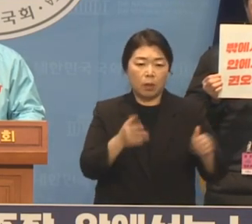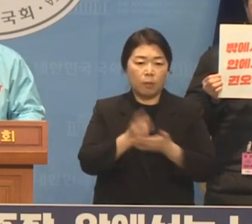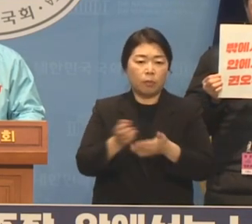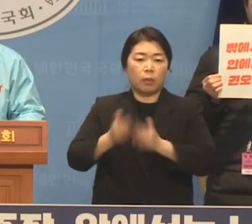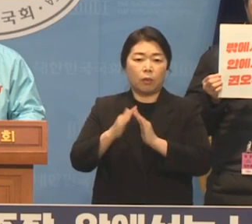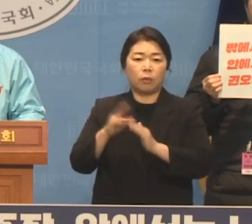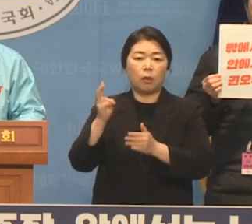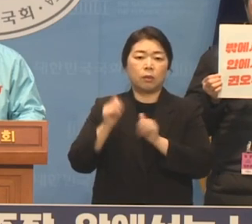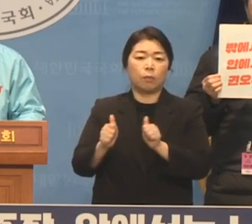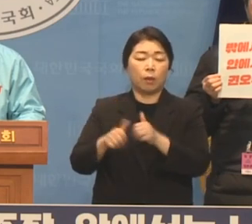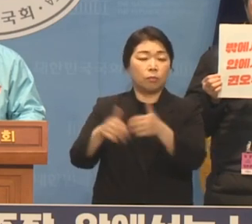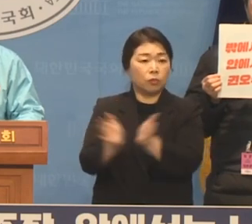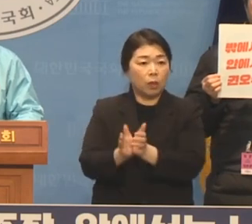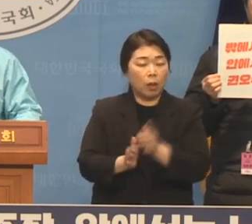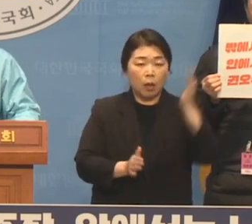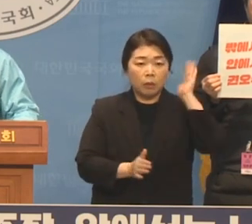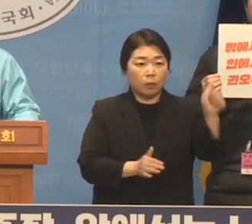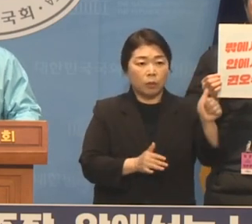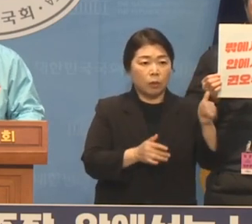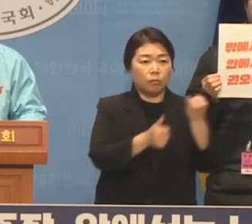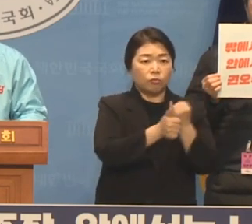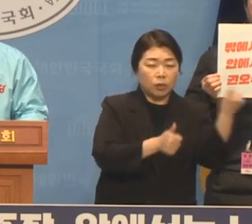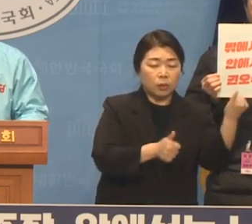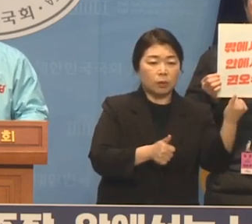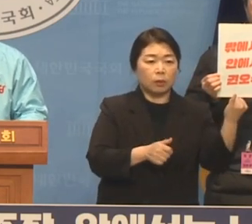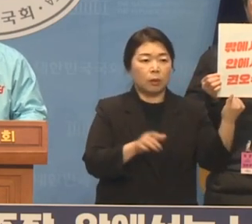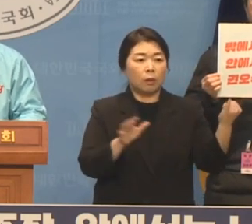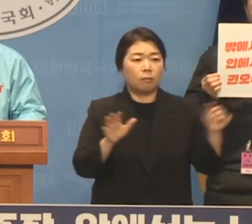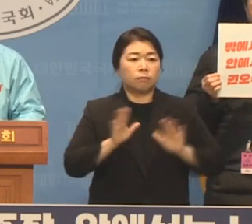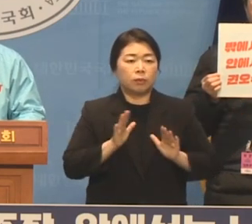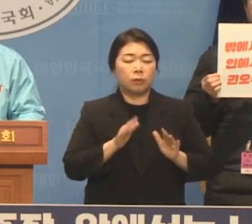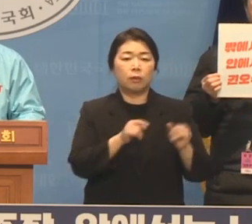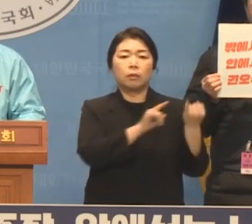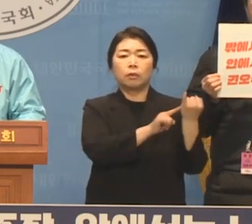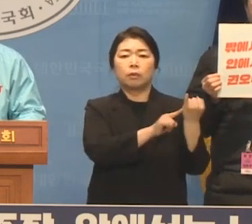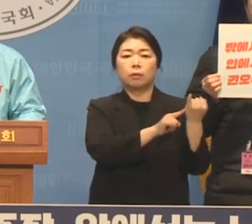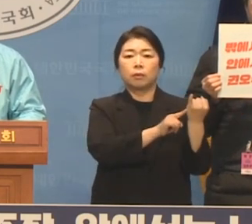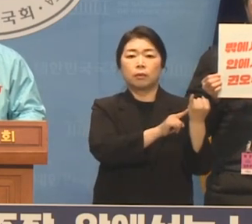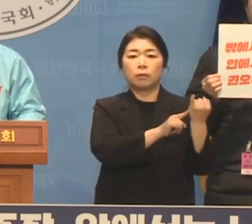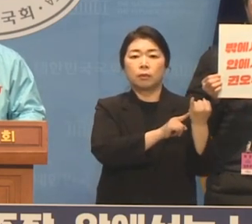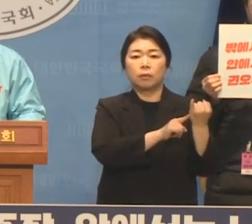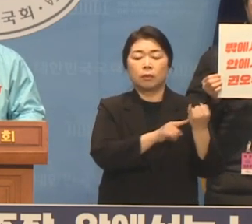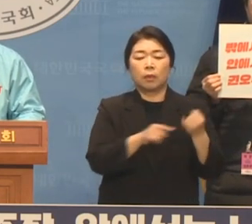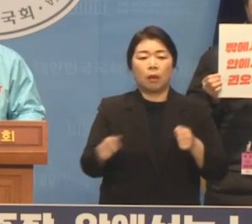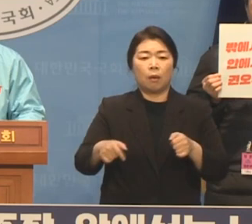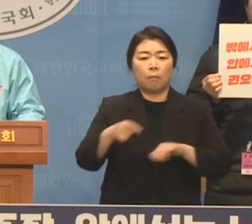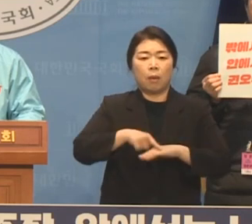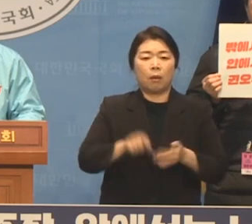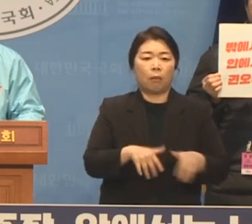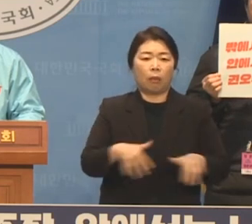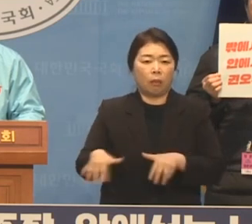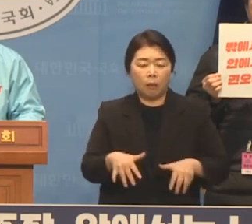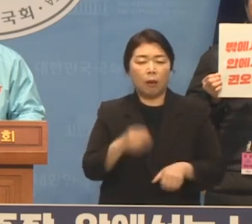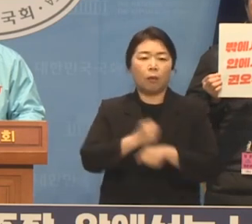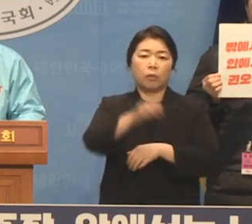입법부와 사법부가 대통령 부인이라는 단 한 사람의 존재에 갈대처럼 흔들리는